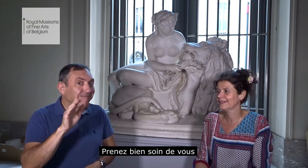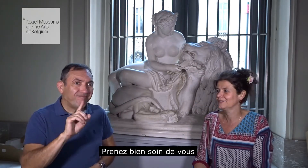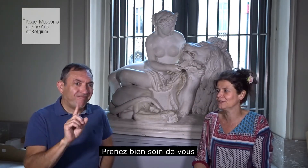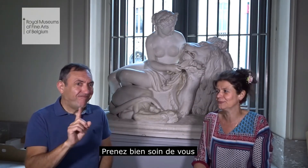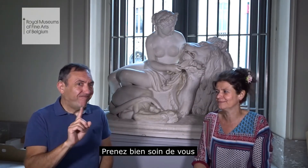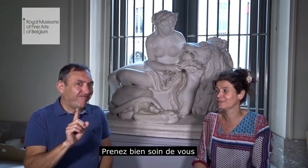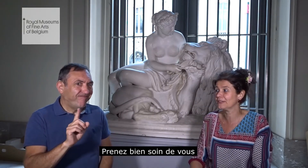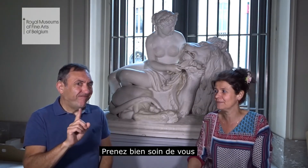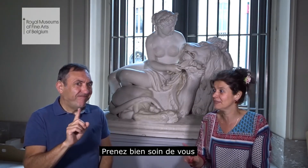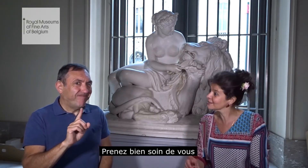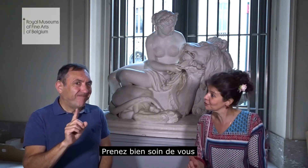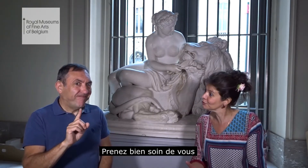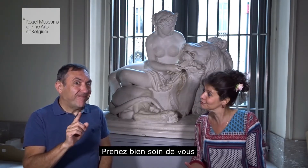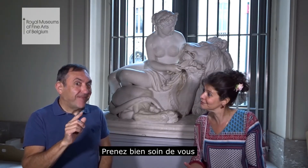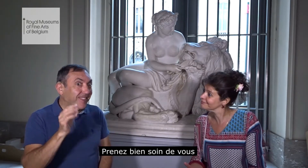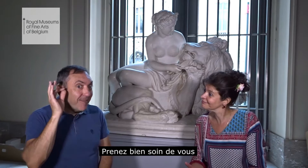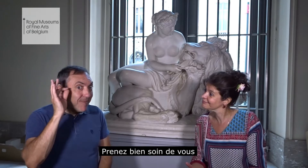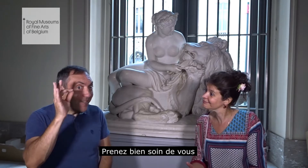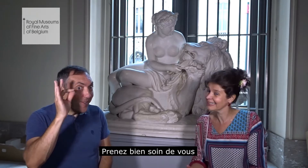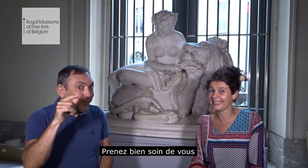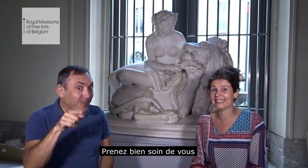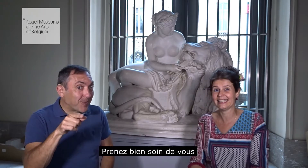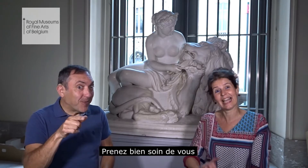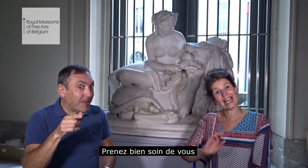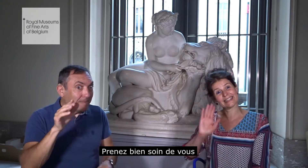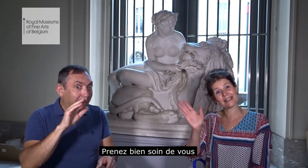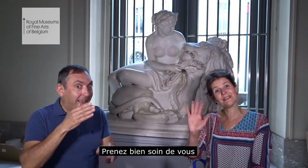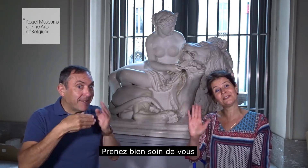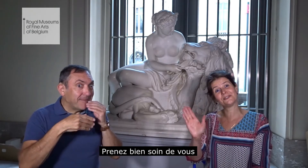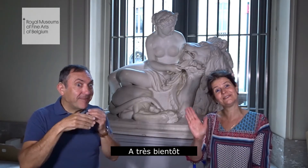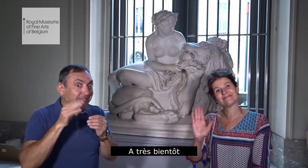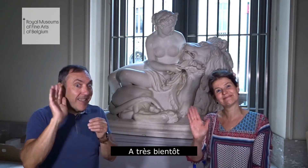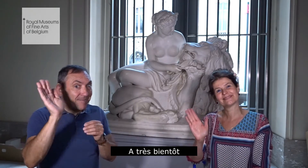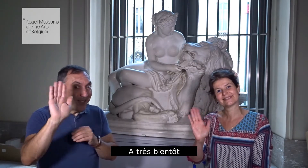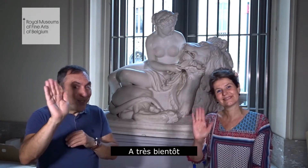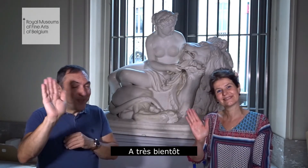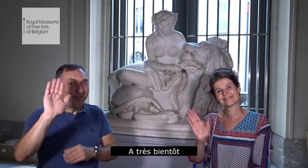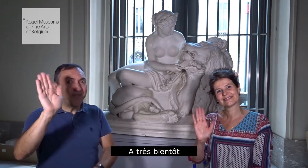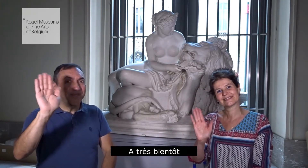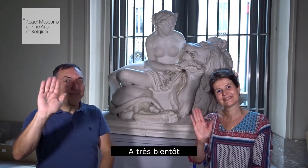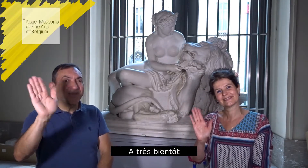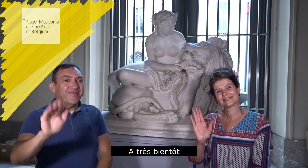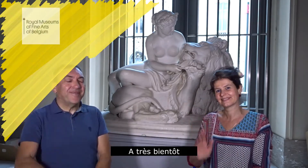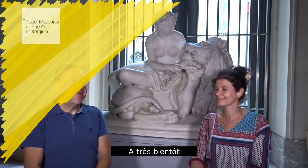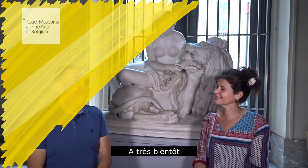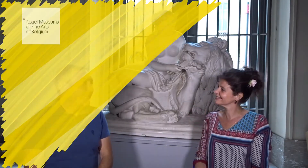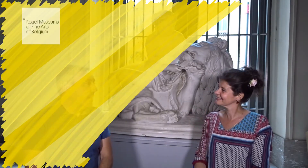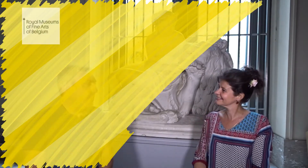Non, prenez bien soin de vous et à très bientôt.